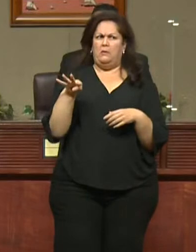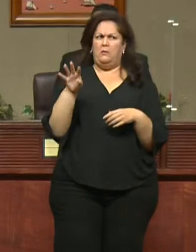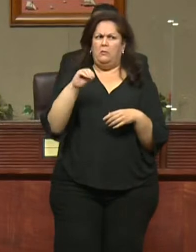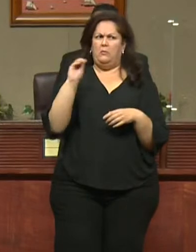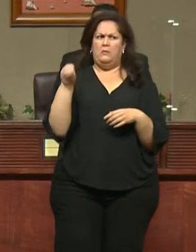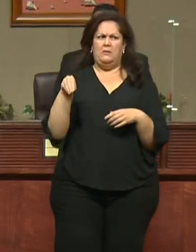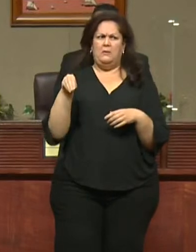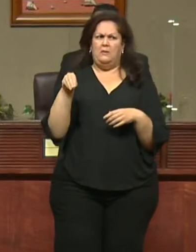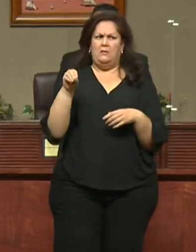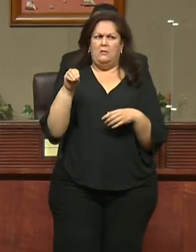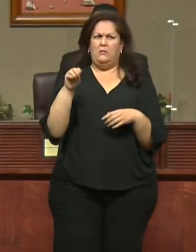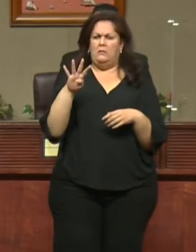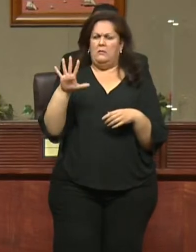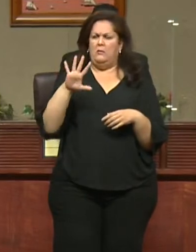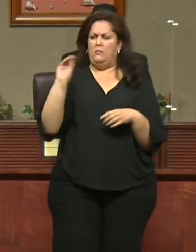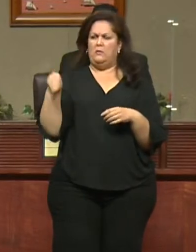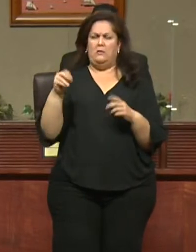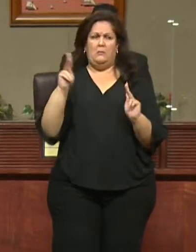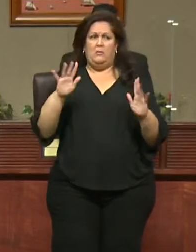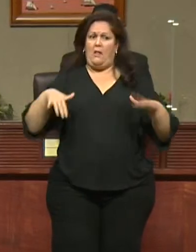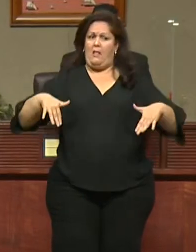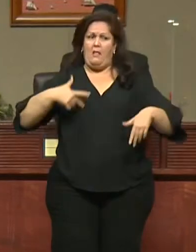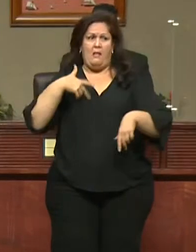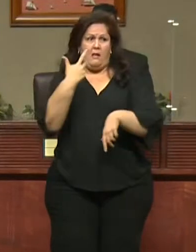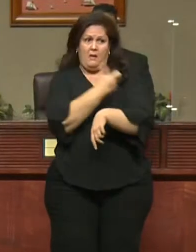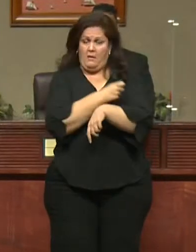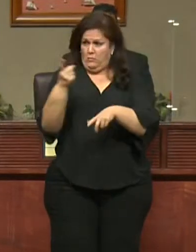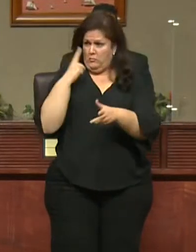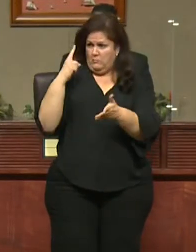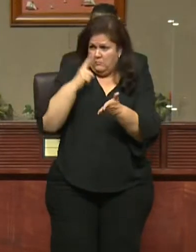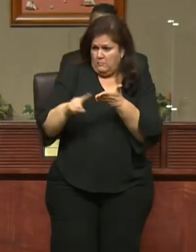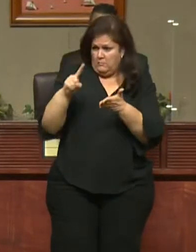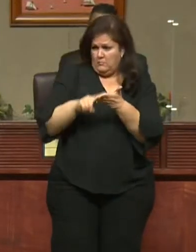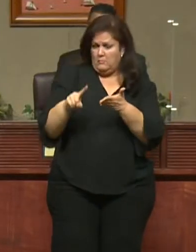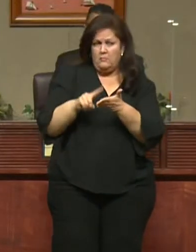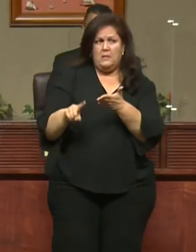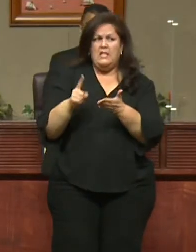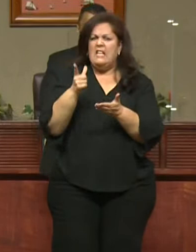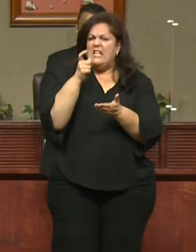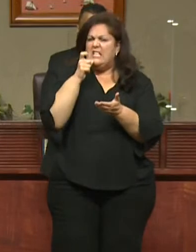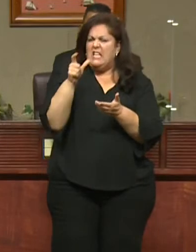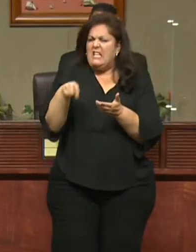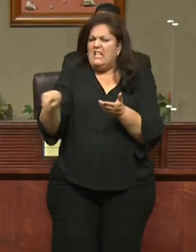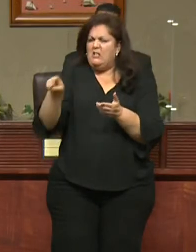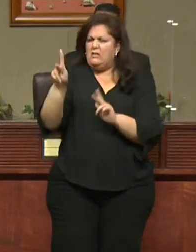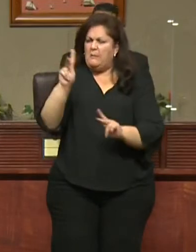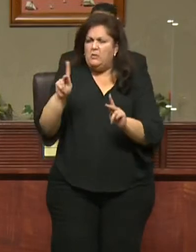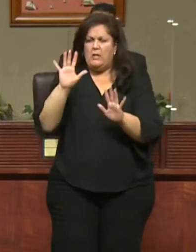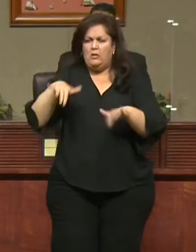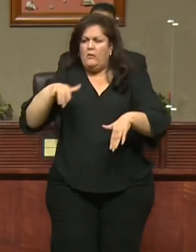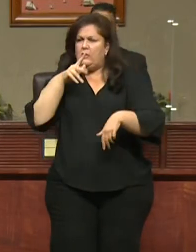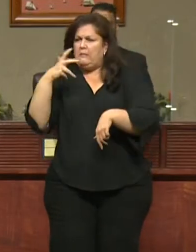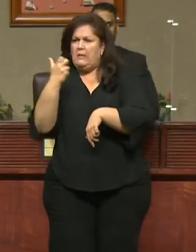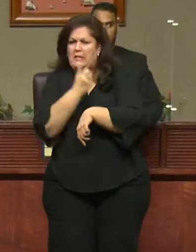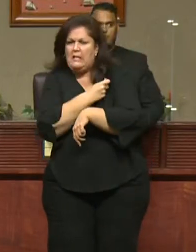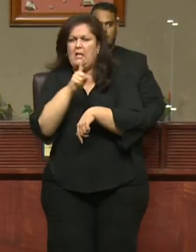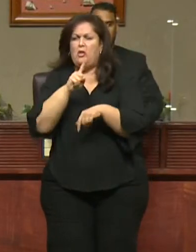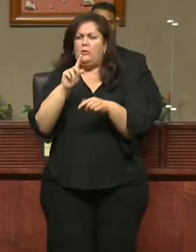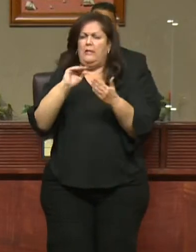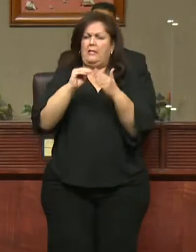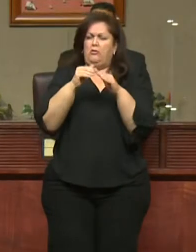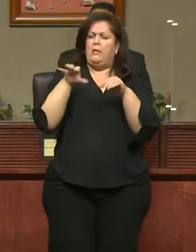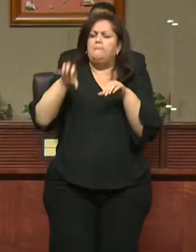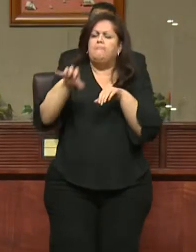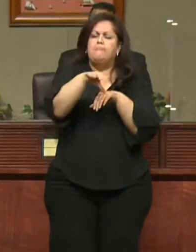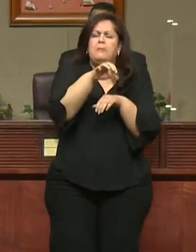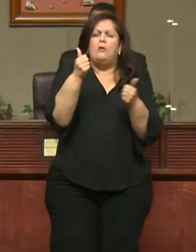44-45% de población que no se ha vacunado, quiero saber si ustedes han hecho un estudio sobre quiénes son, dónde están, en cuáles partes de la ciudad, o